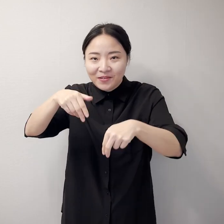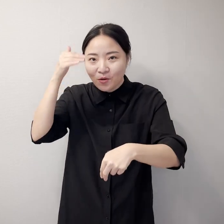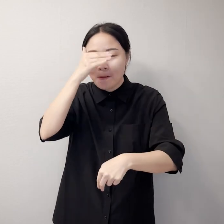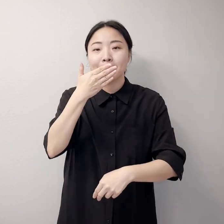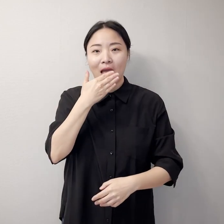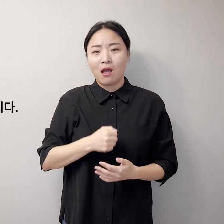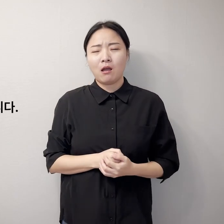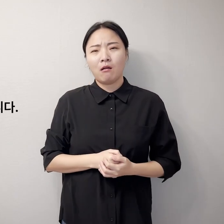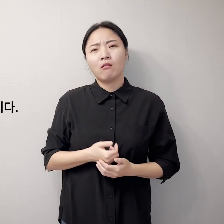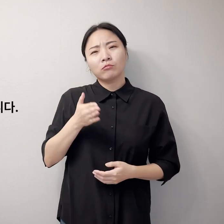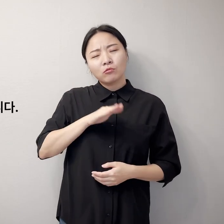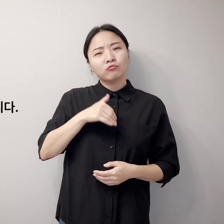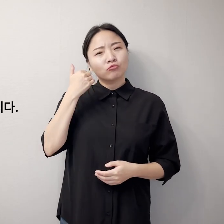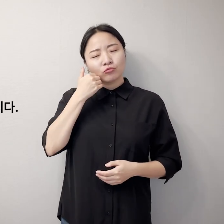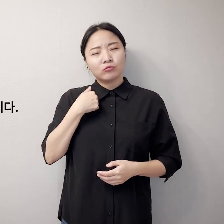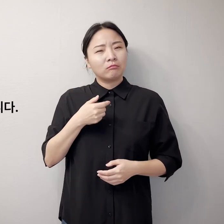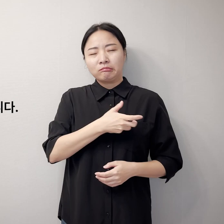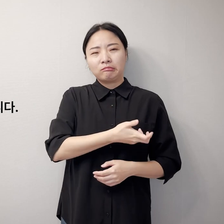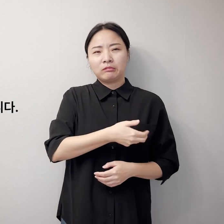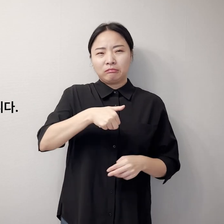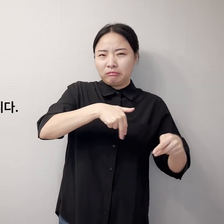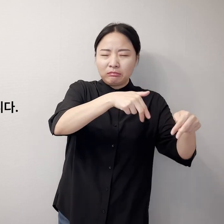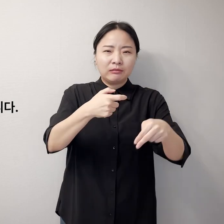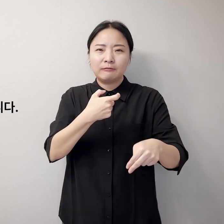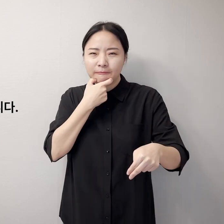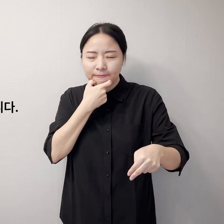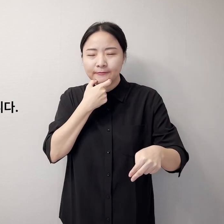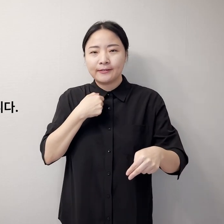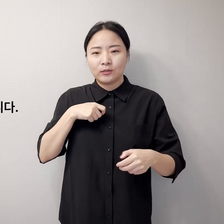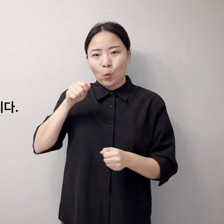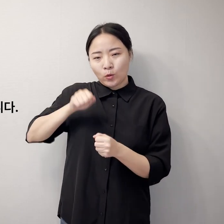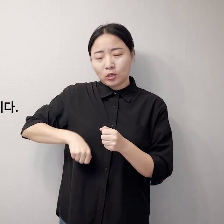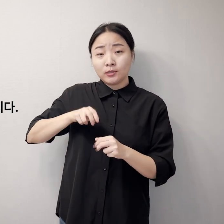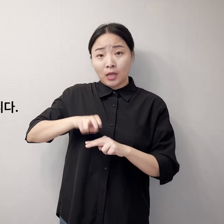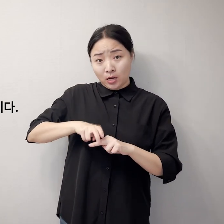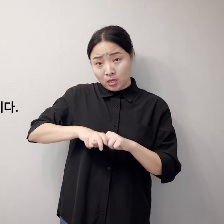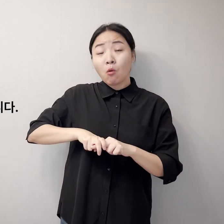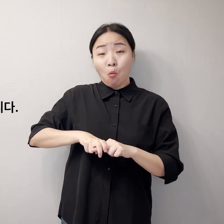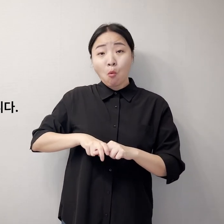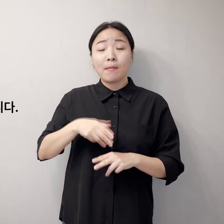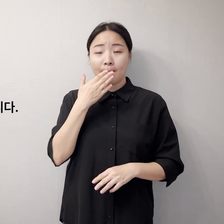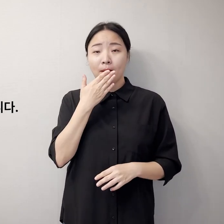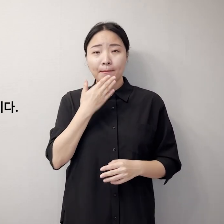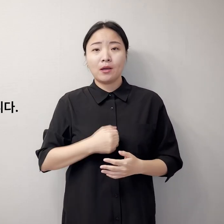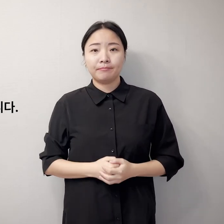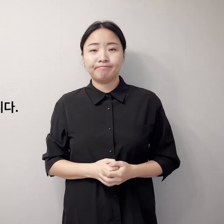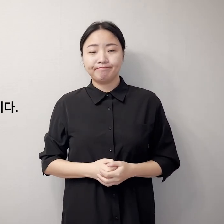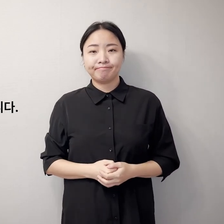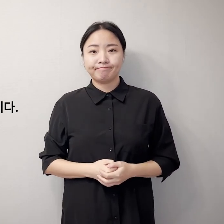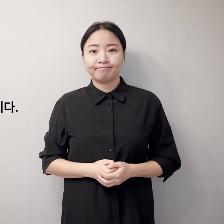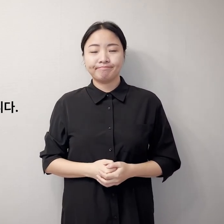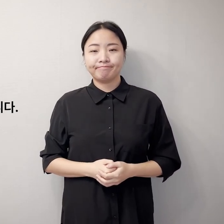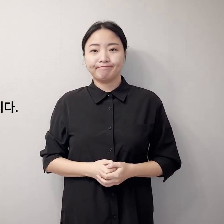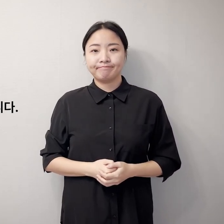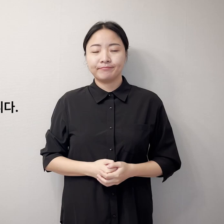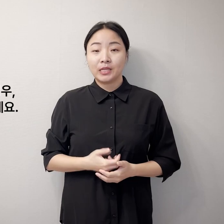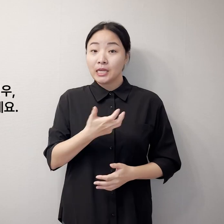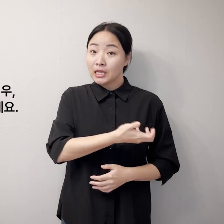이동을 원하시지 않는 경우 고정된 자리에서 관람하실 수도 있습니다 이동